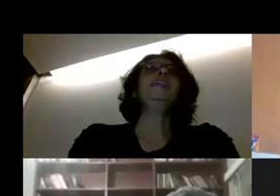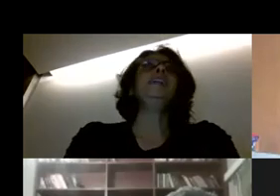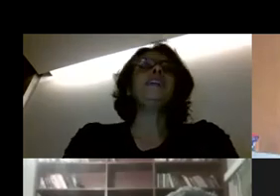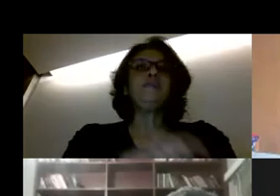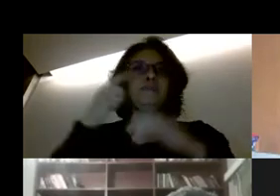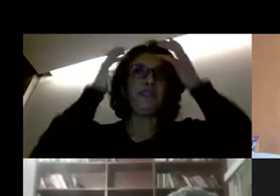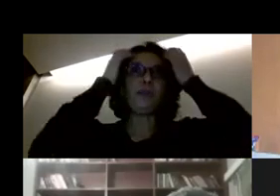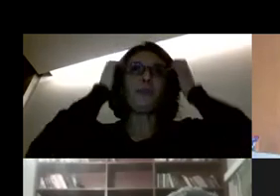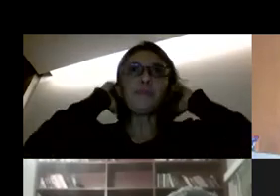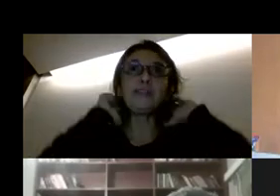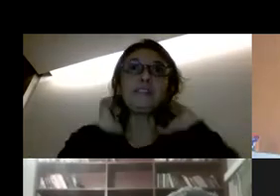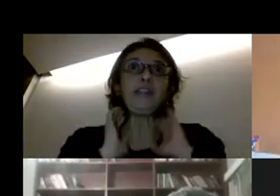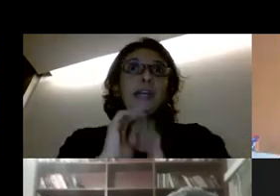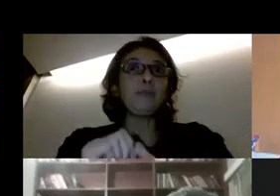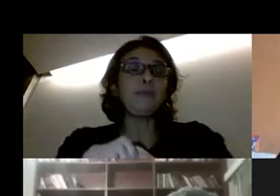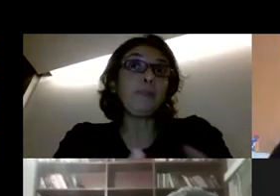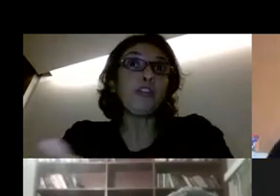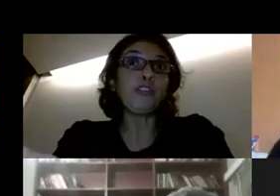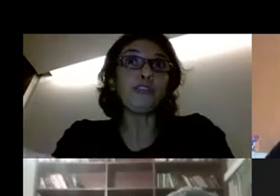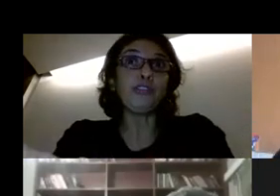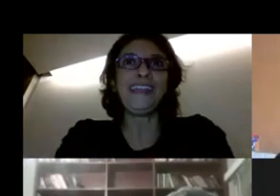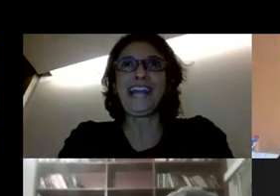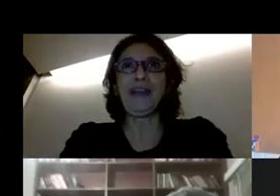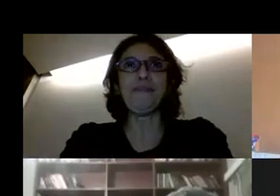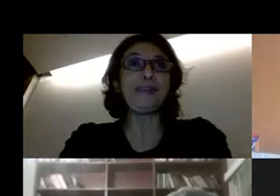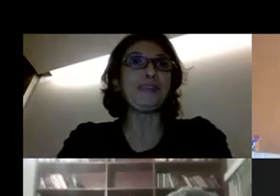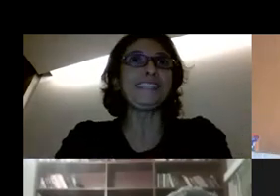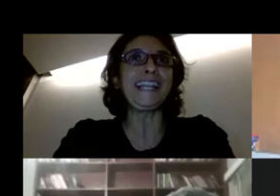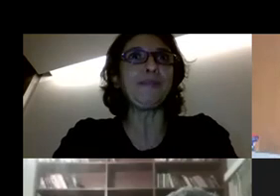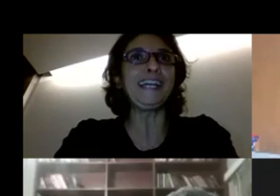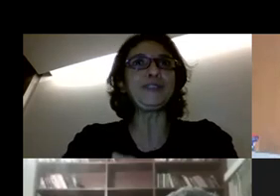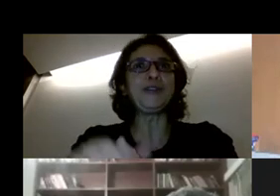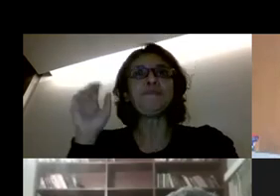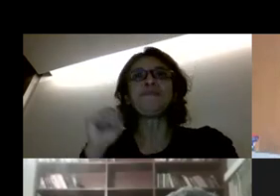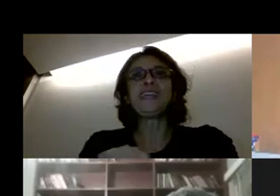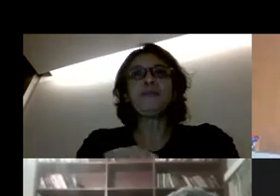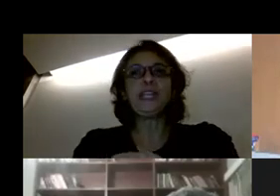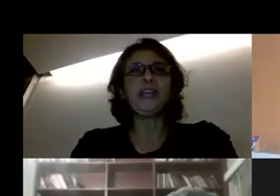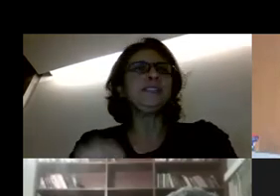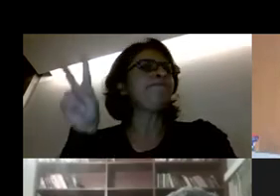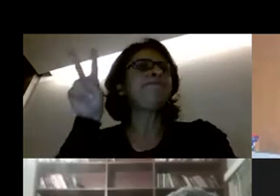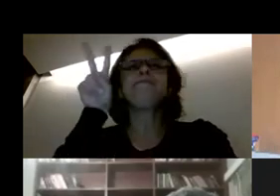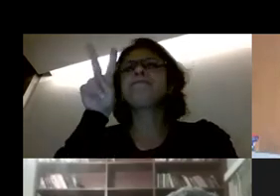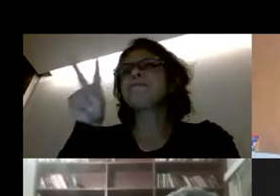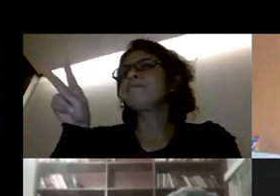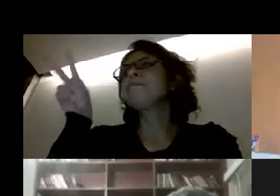dice la niña, y voy a poner mi mejor rostro para poder hacer la explicación, pero